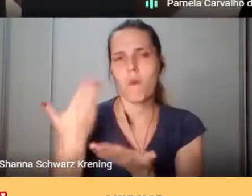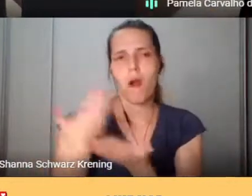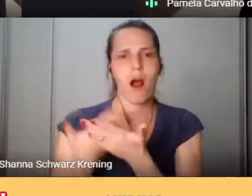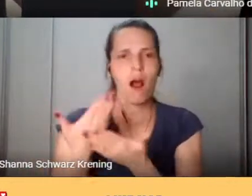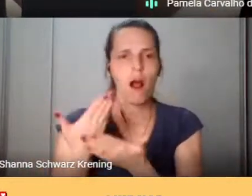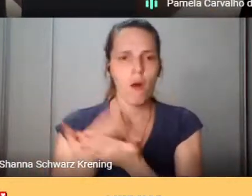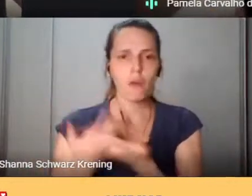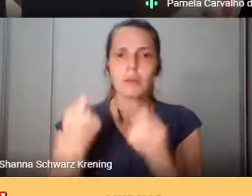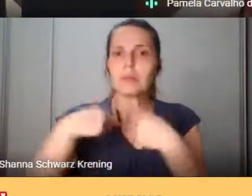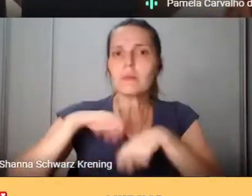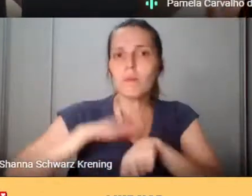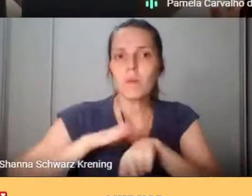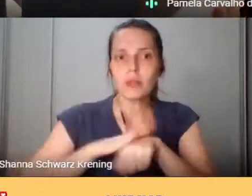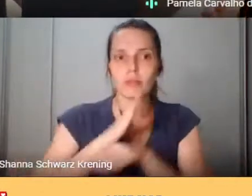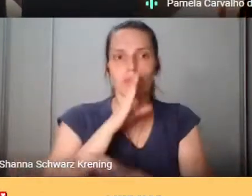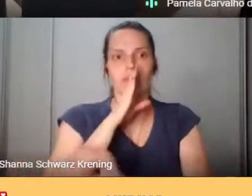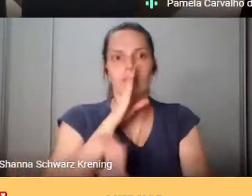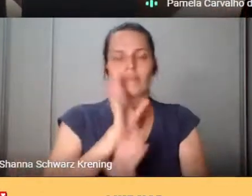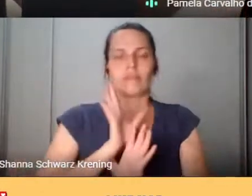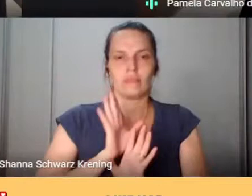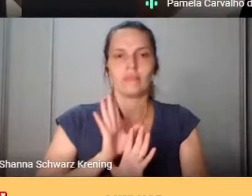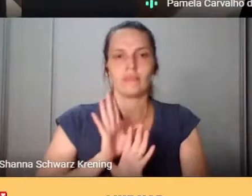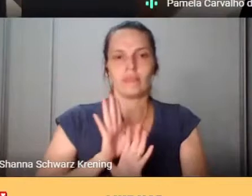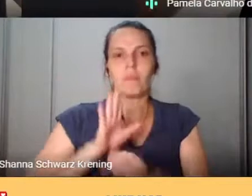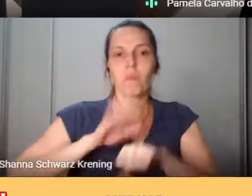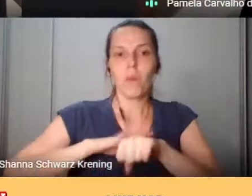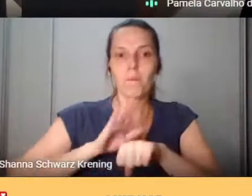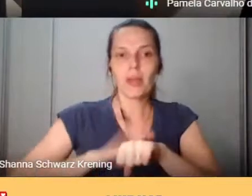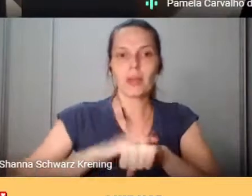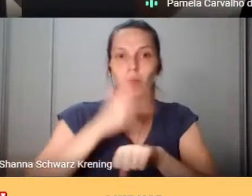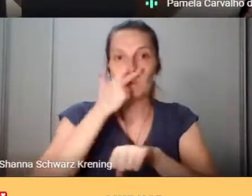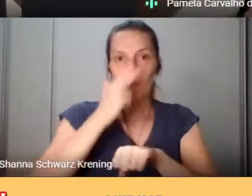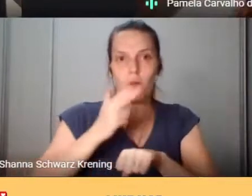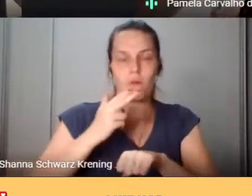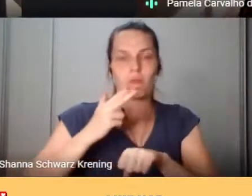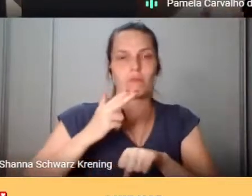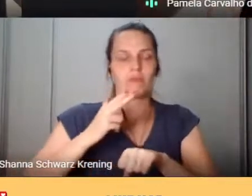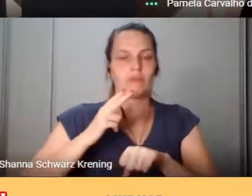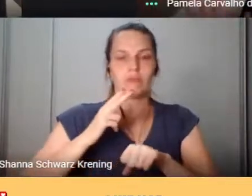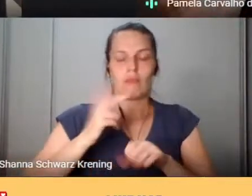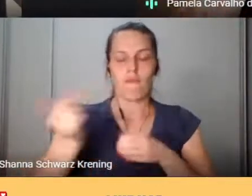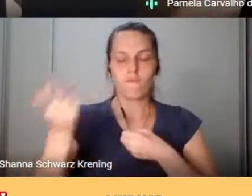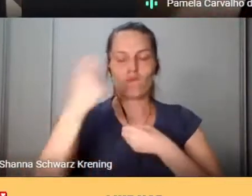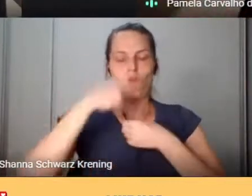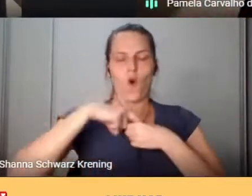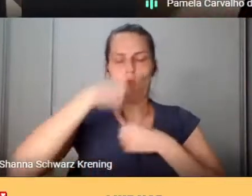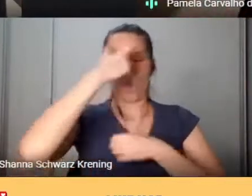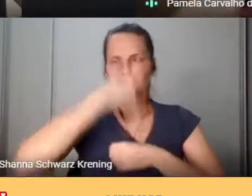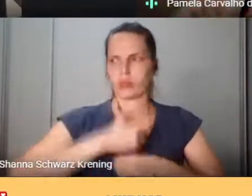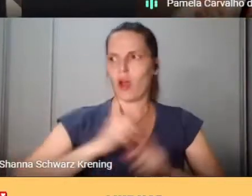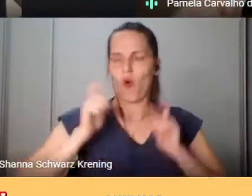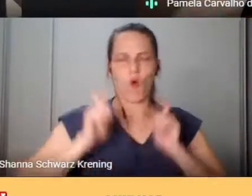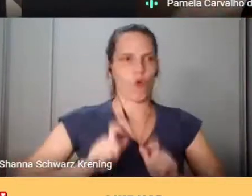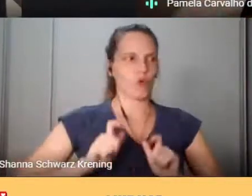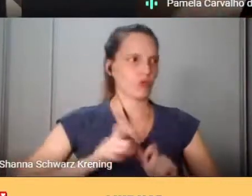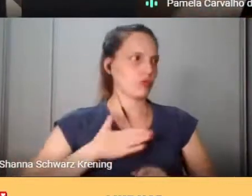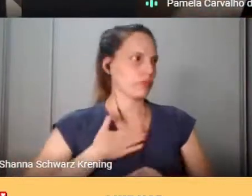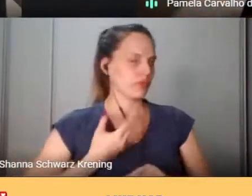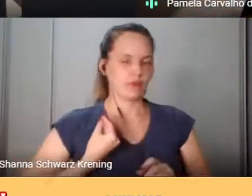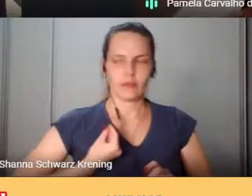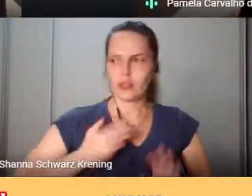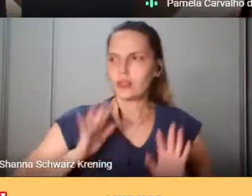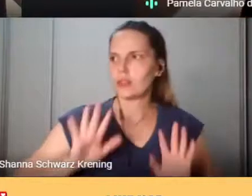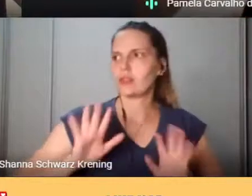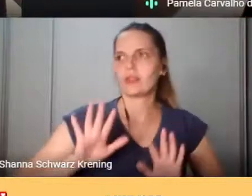para todo mundo é importante esses momentos que a gente vai recalibrar, né? De alguma forma, recalibra onde é que a gente está, qual é a dimensão